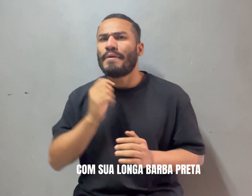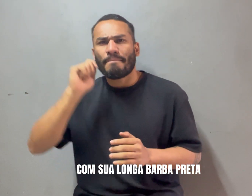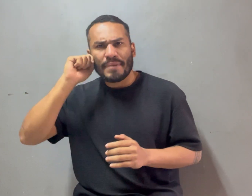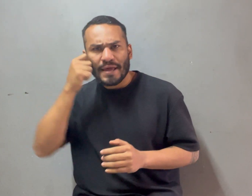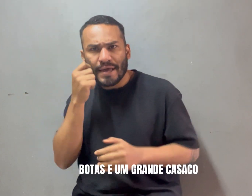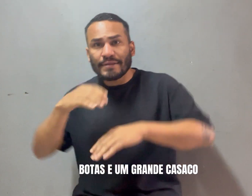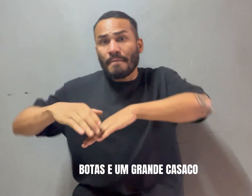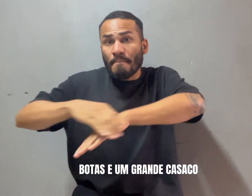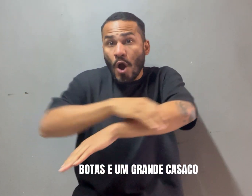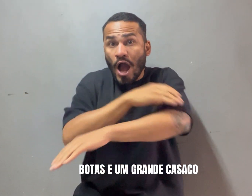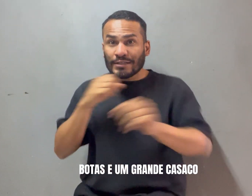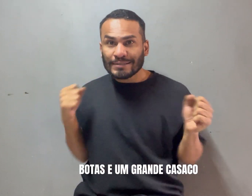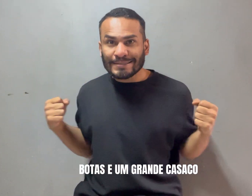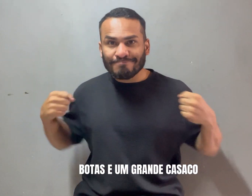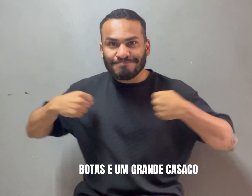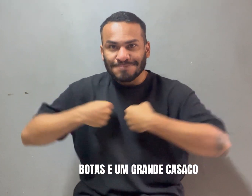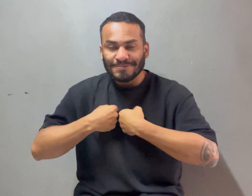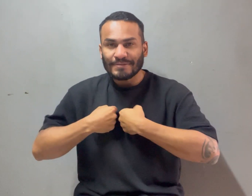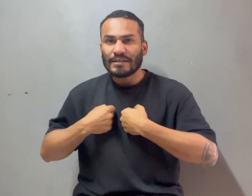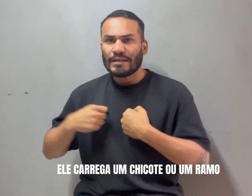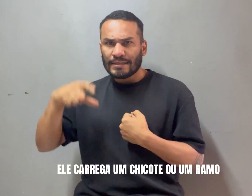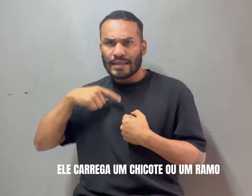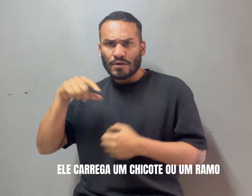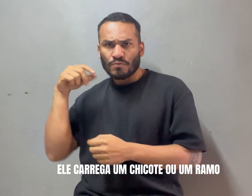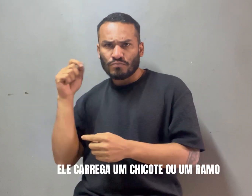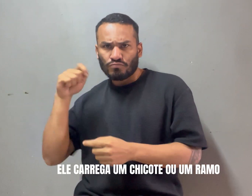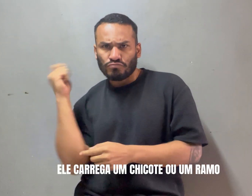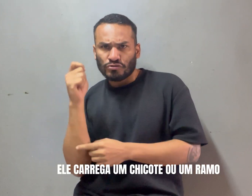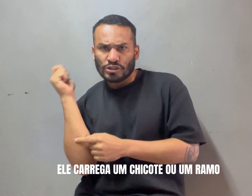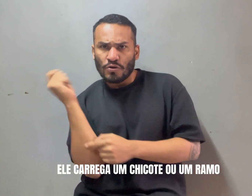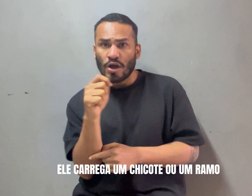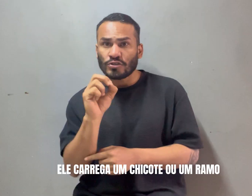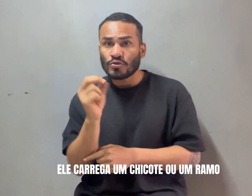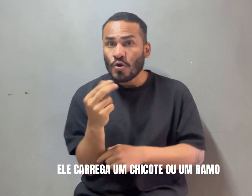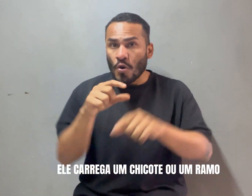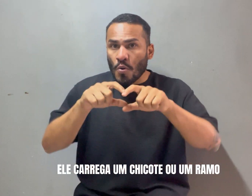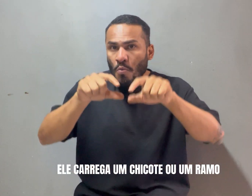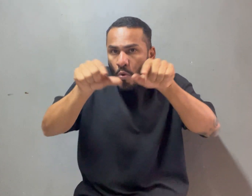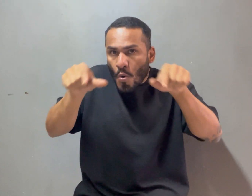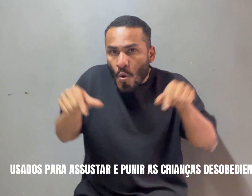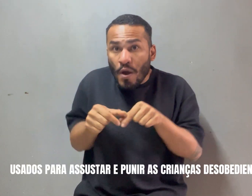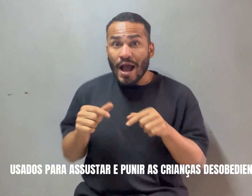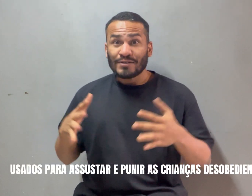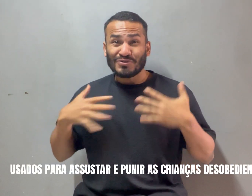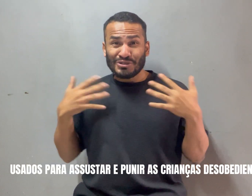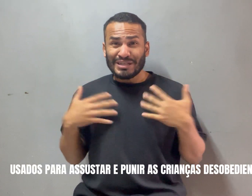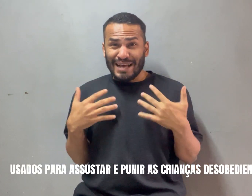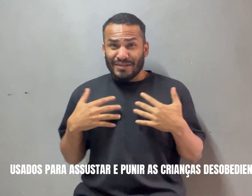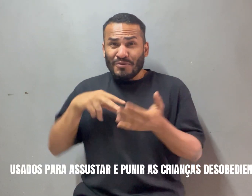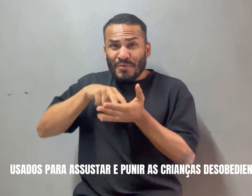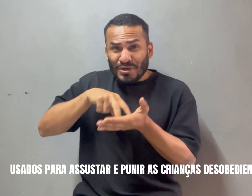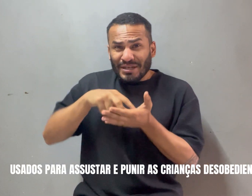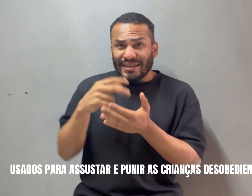preta, botas e um grande casaco, ele carrega um chicote ou um ramo, usados para assustar e punir as